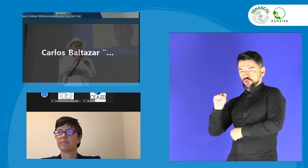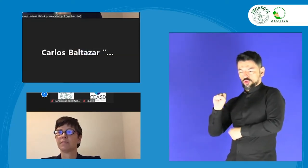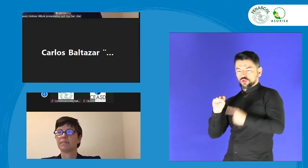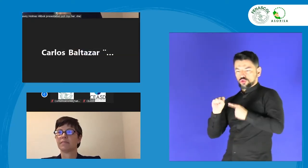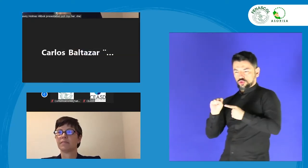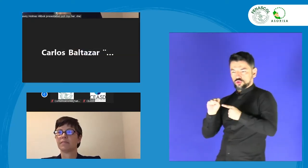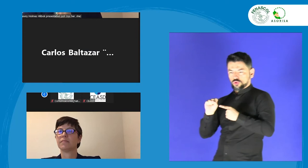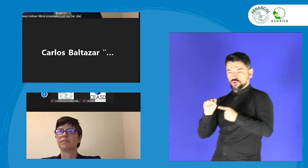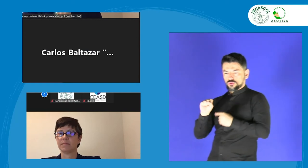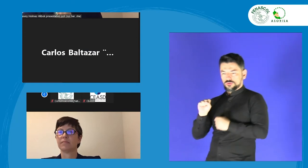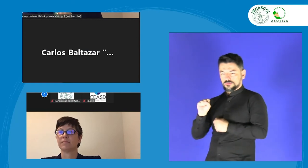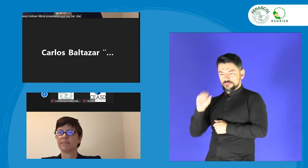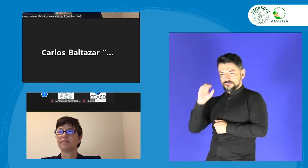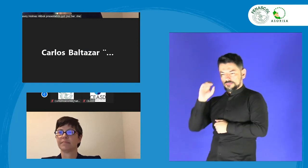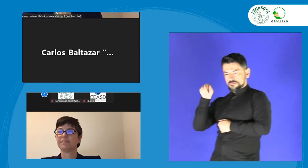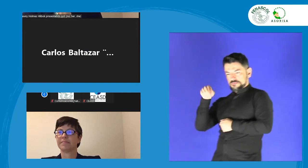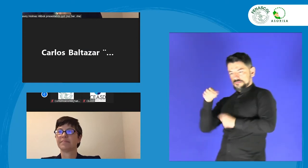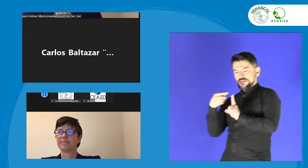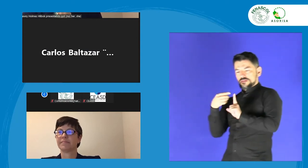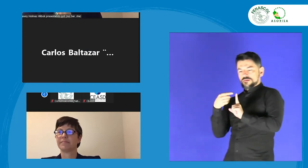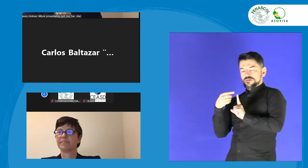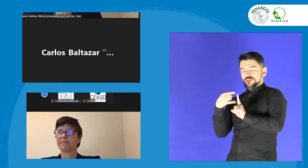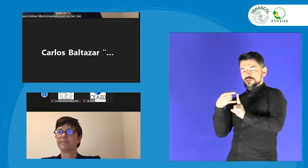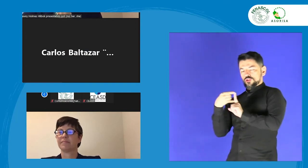Carlos, adelante.